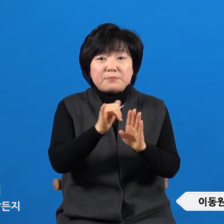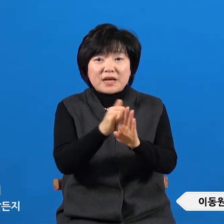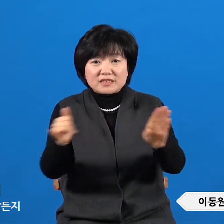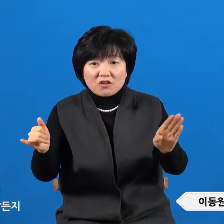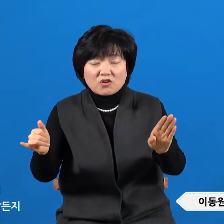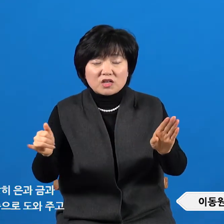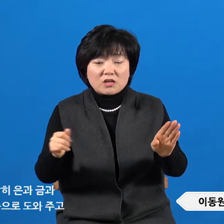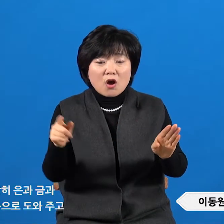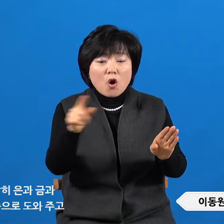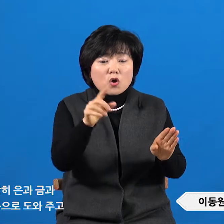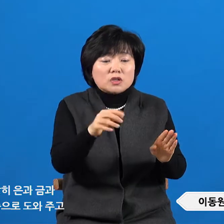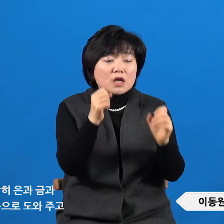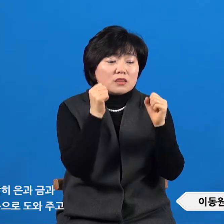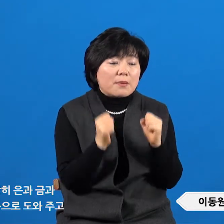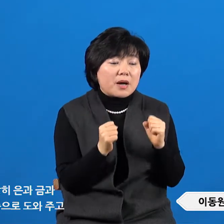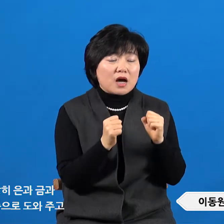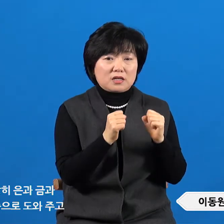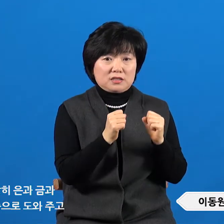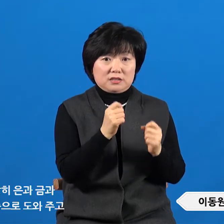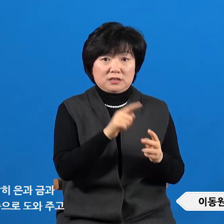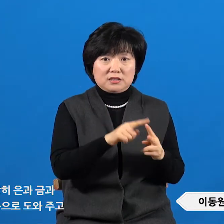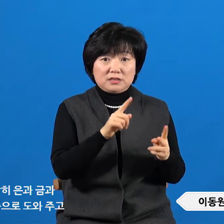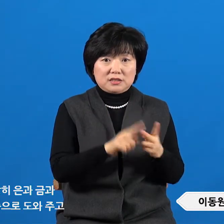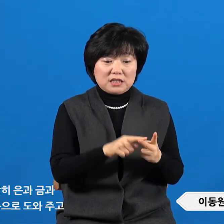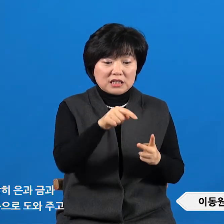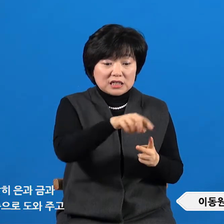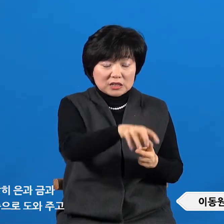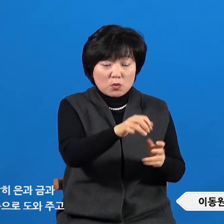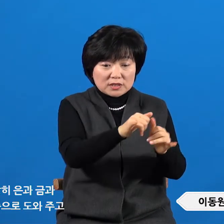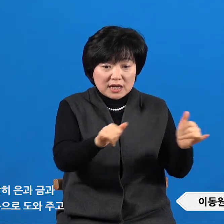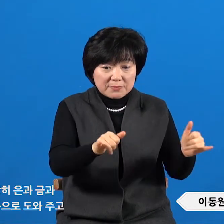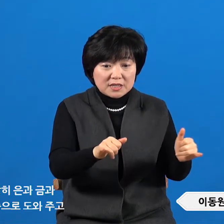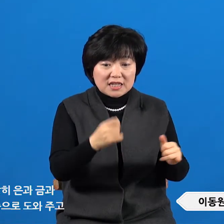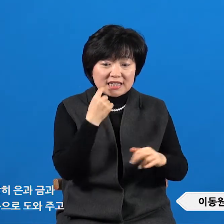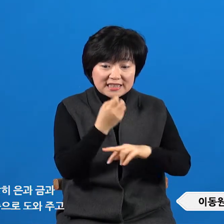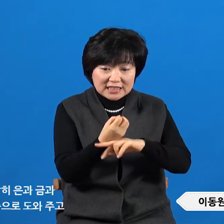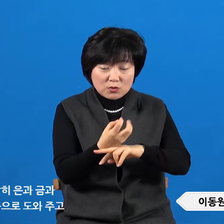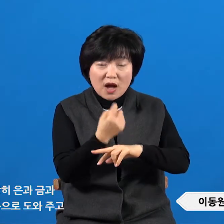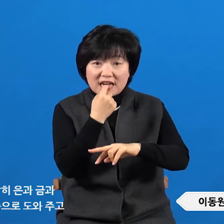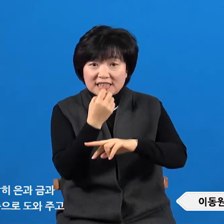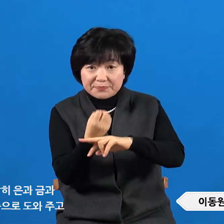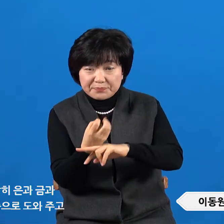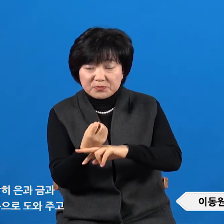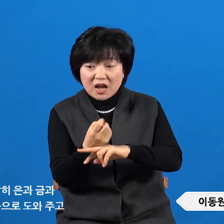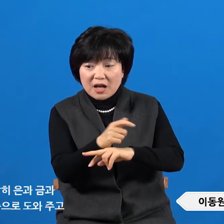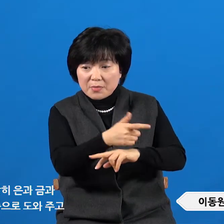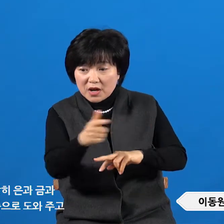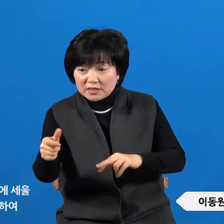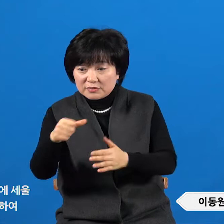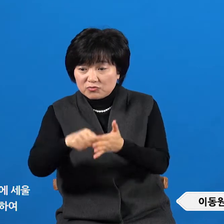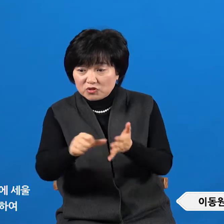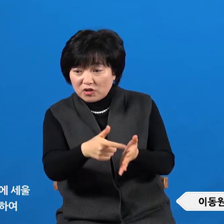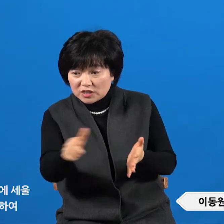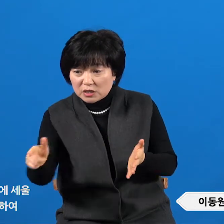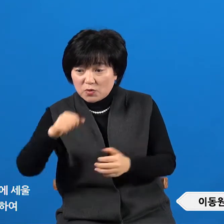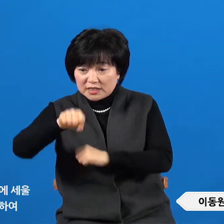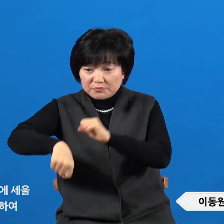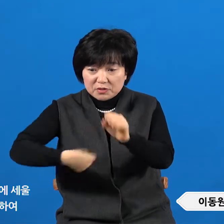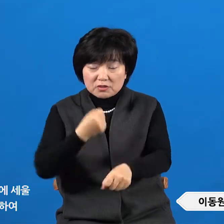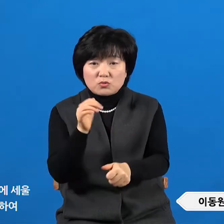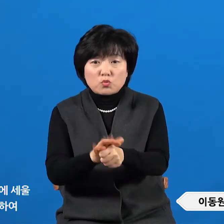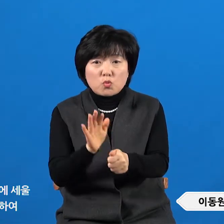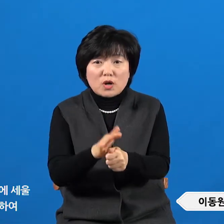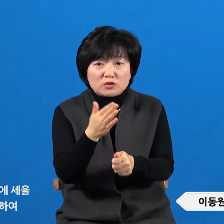남아있는 백성이 어느 곳에 머물러 살든지 그곳 사람들이 마땅히 은과 금과 그 밖에 물건과 짐승으로